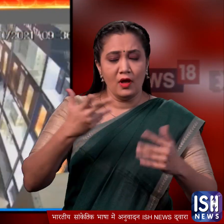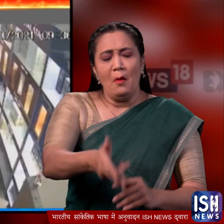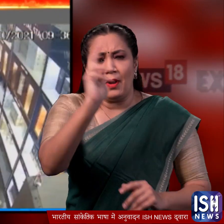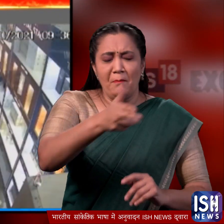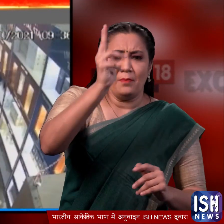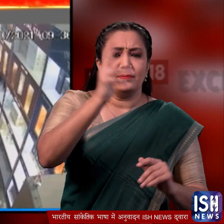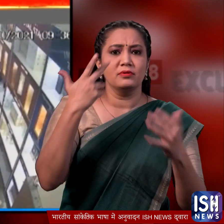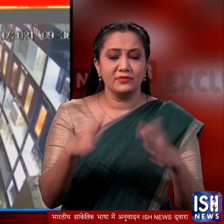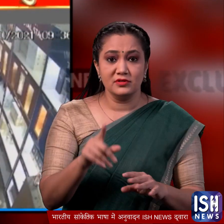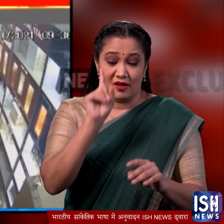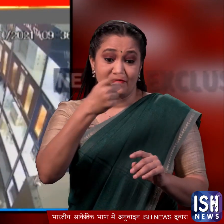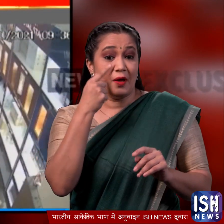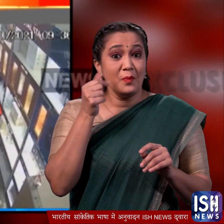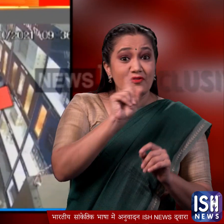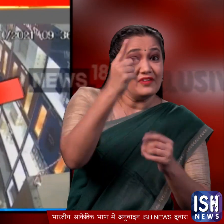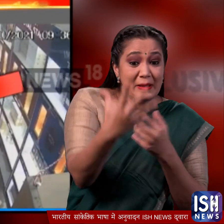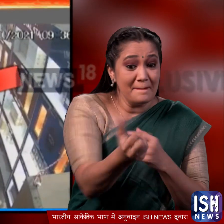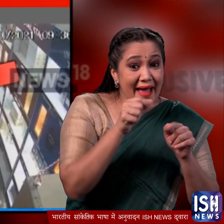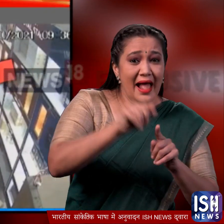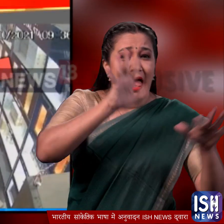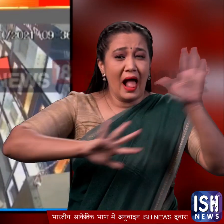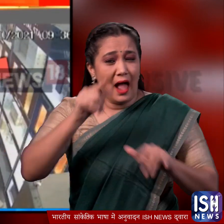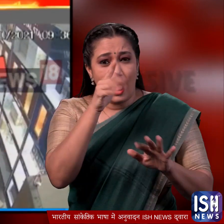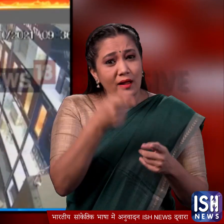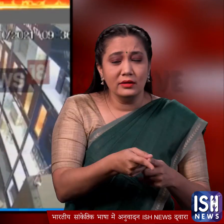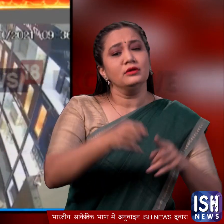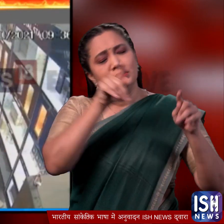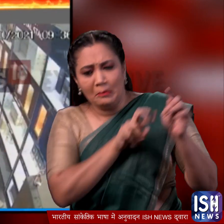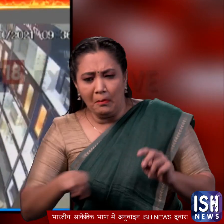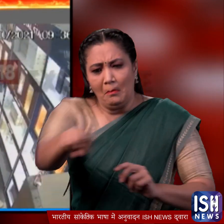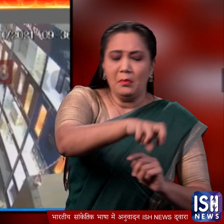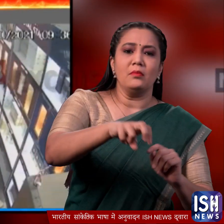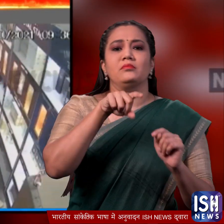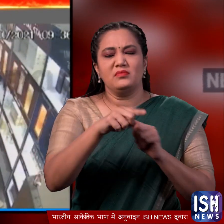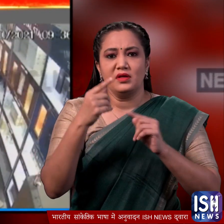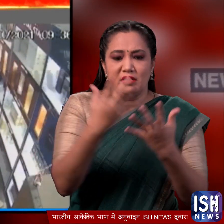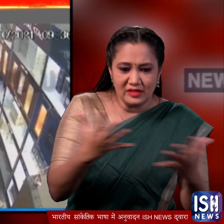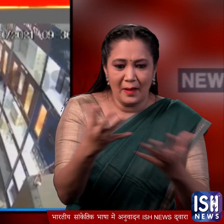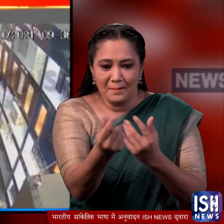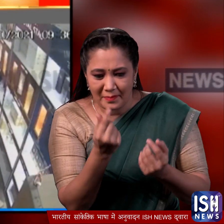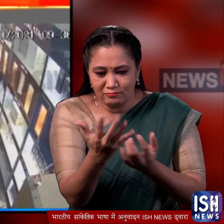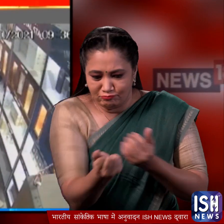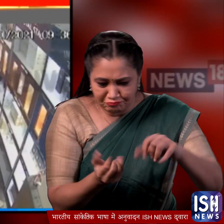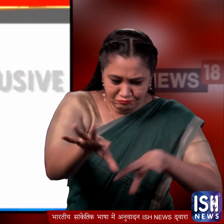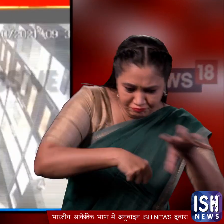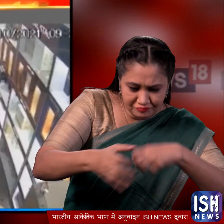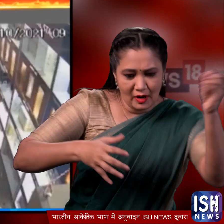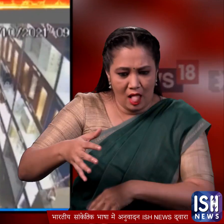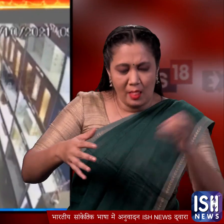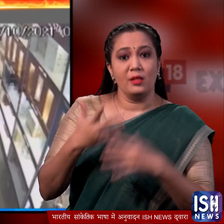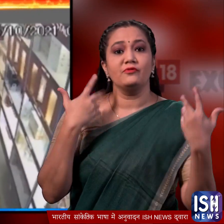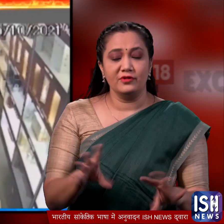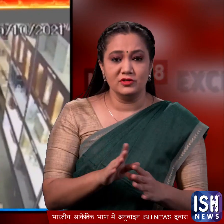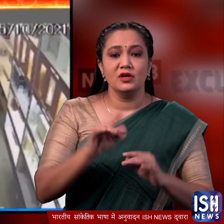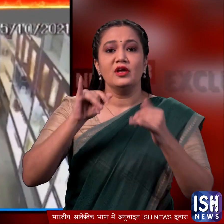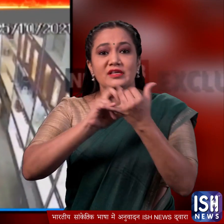फायरिंग करने लगे, जबकि पहला बदमाश जो शराब खरीदने का नाटक कर रहा था, वो दुकान के अंदर घुसा और वहां रखा सारा कैश लूटने लगा। जब